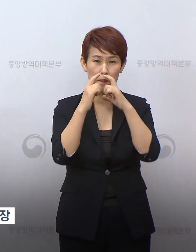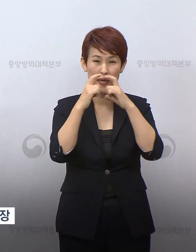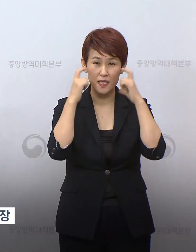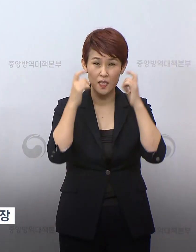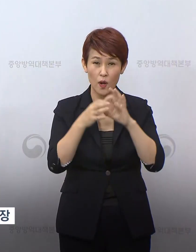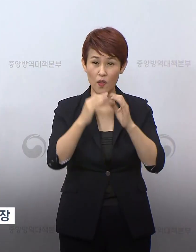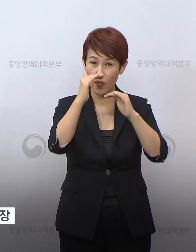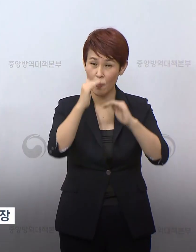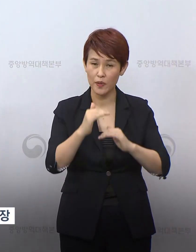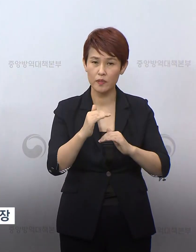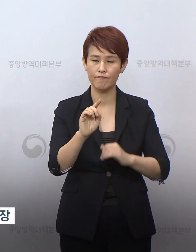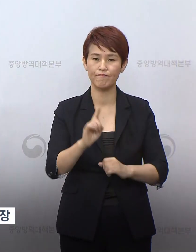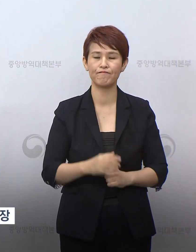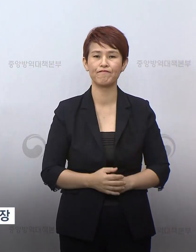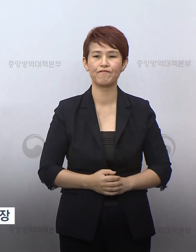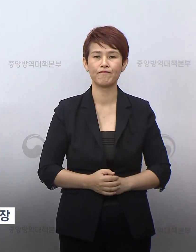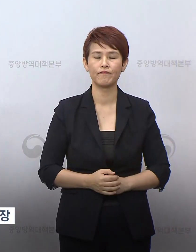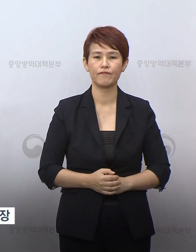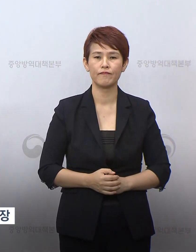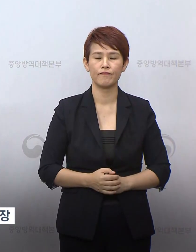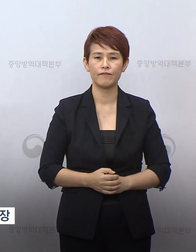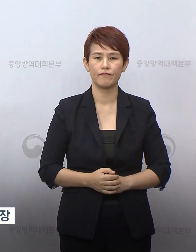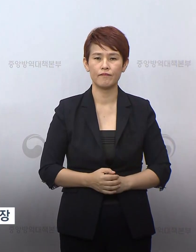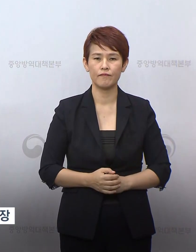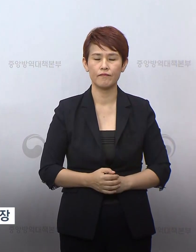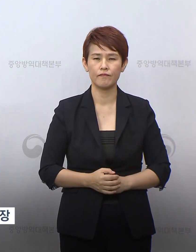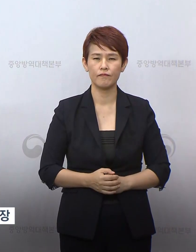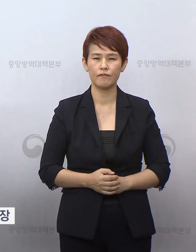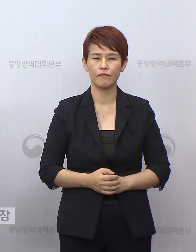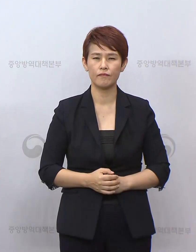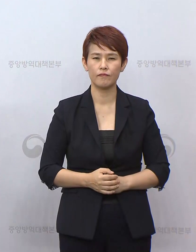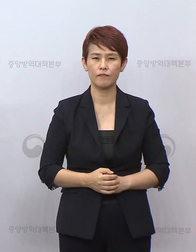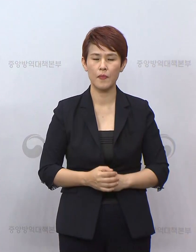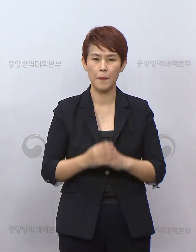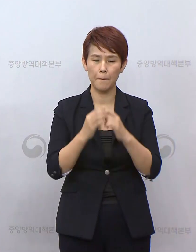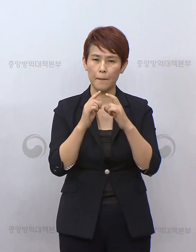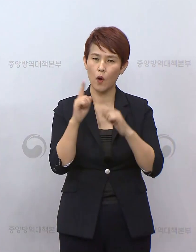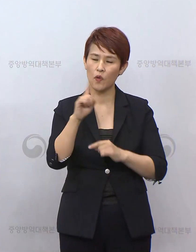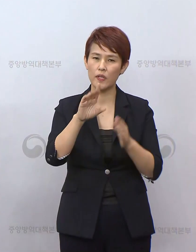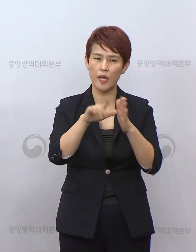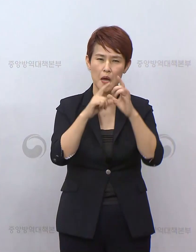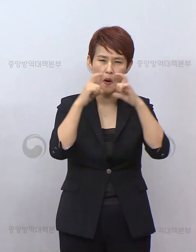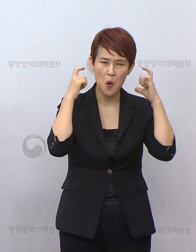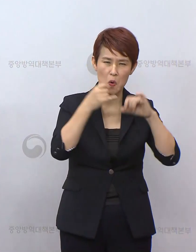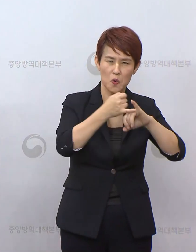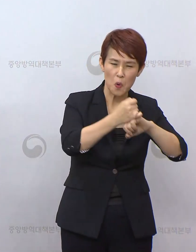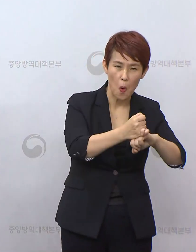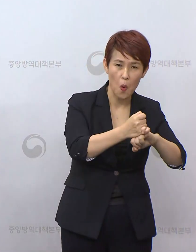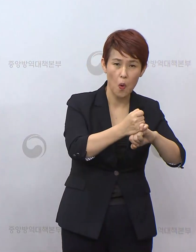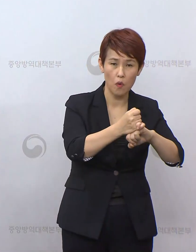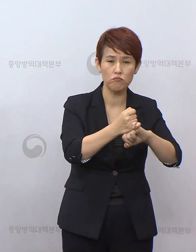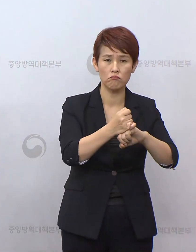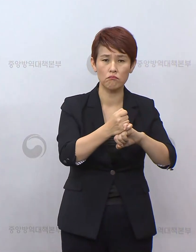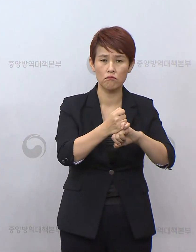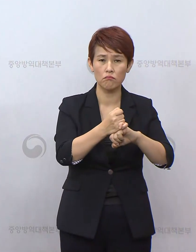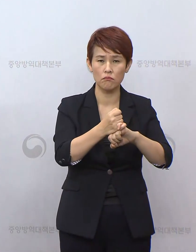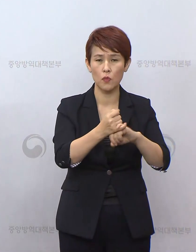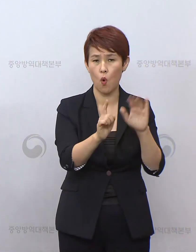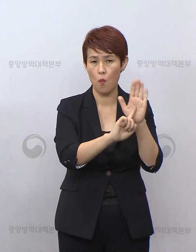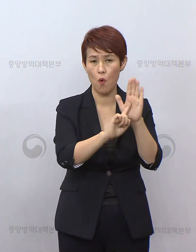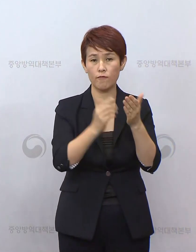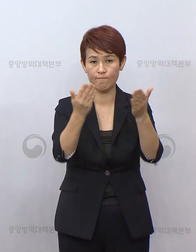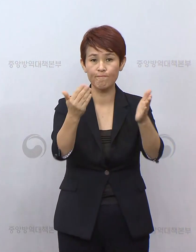마스크 관련해서는 저희가 마스크를 어떤 경우에 꼭 써야 되는지에 대해서는 계속 그